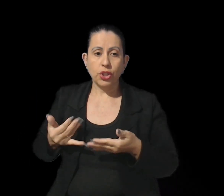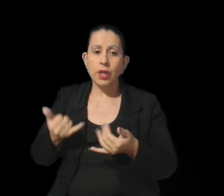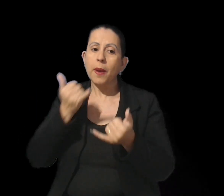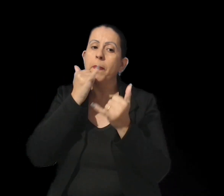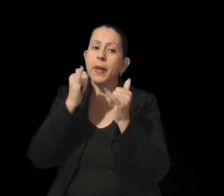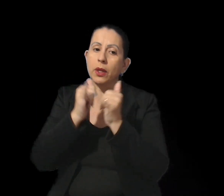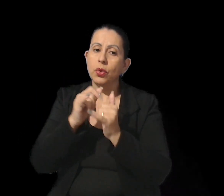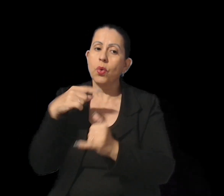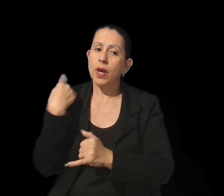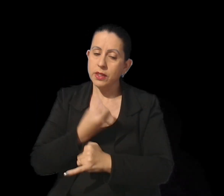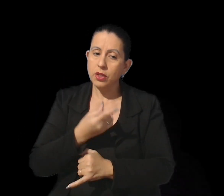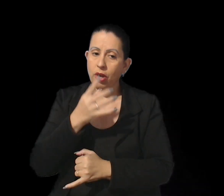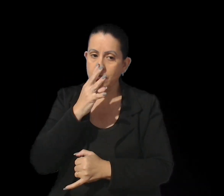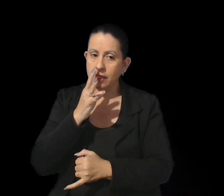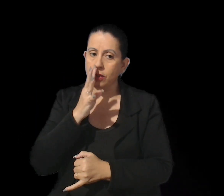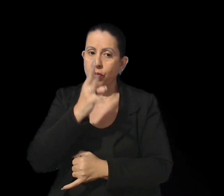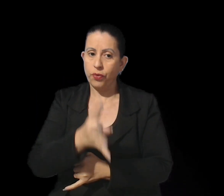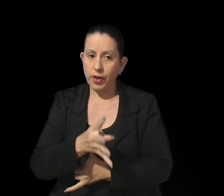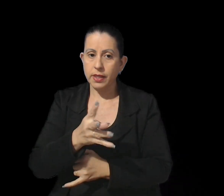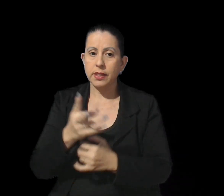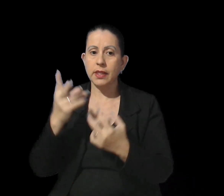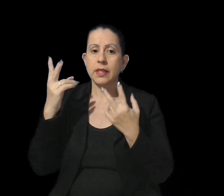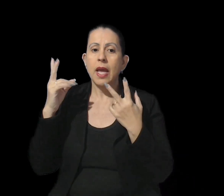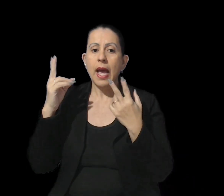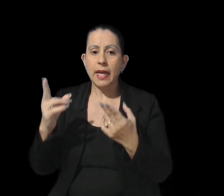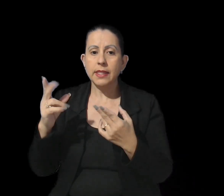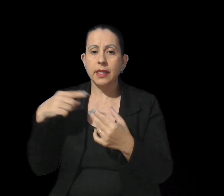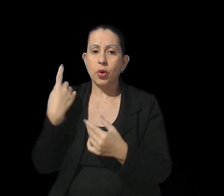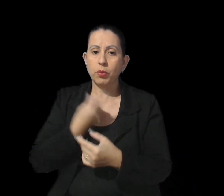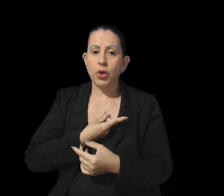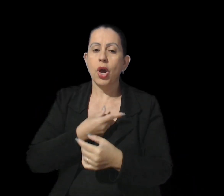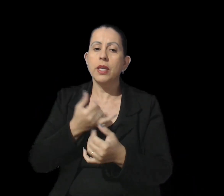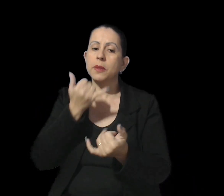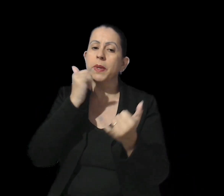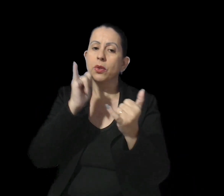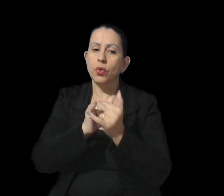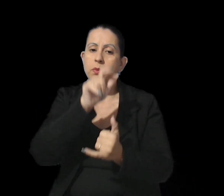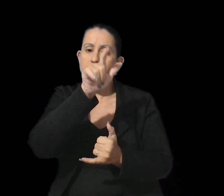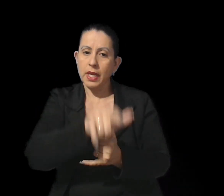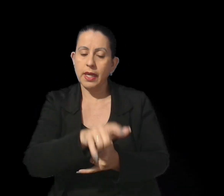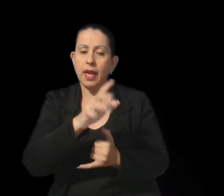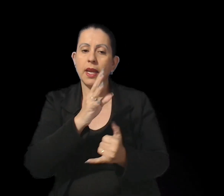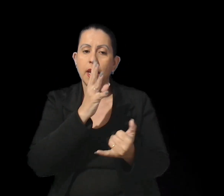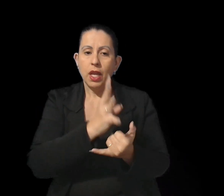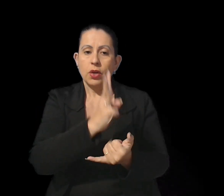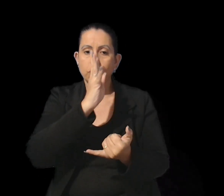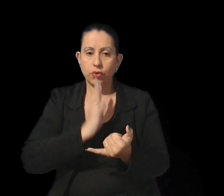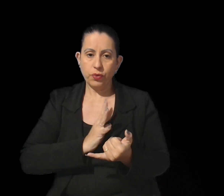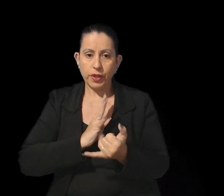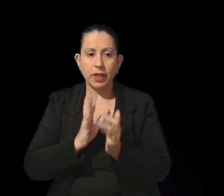hoje, perdoa as nossas ofensas, assim como nós perdoamos a quem nos